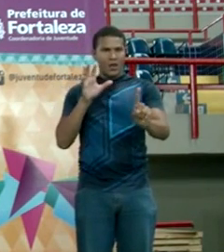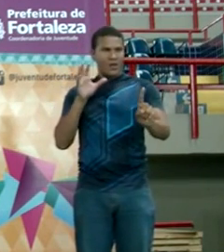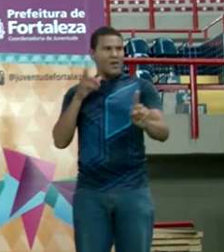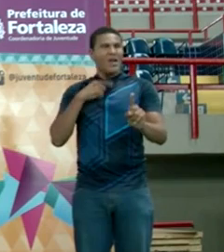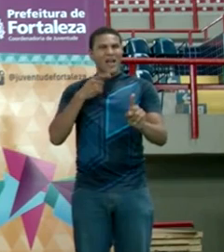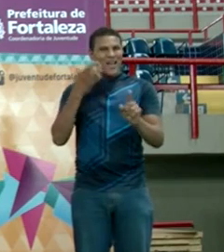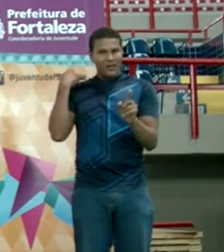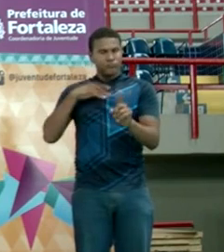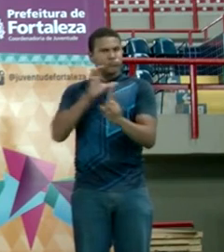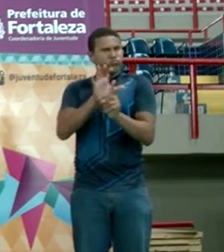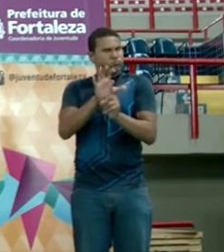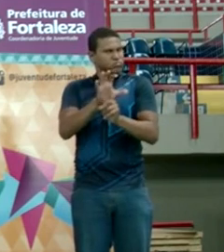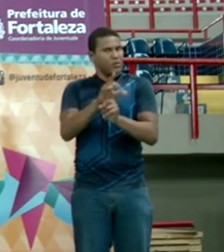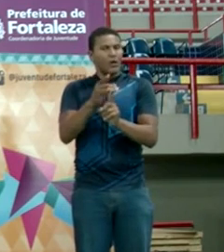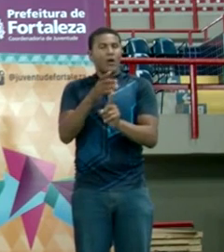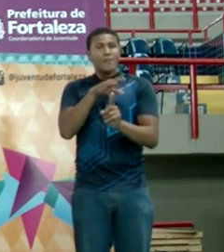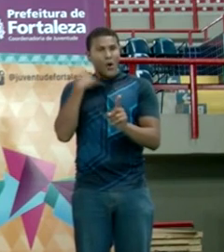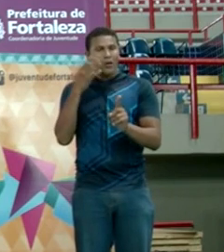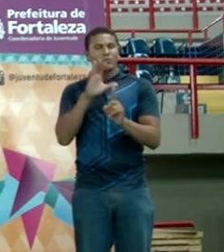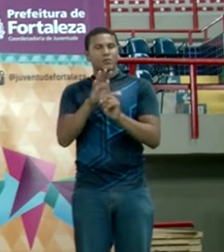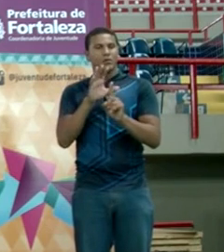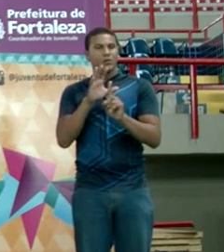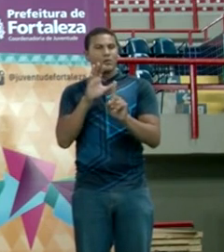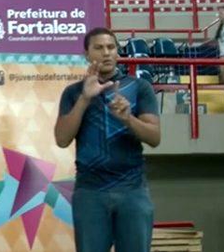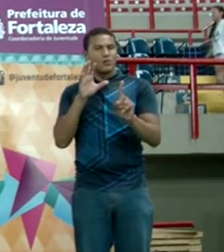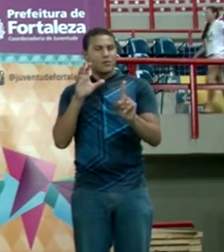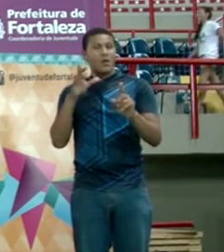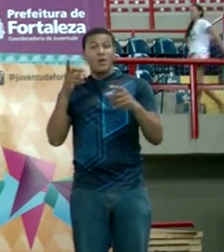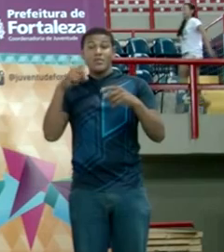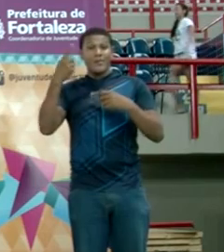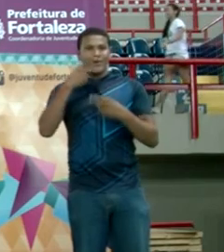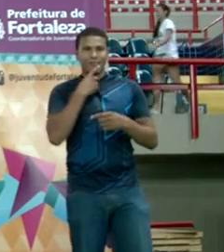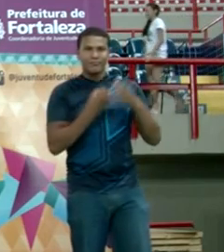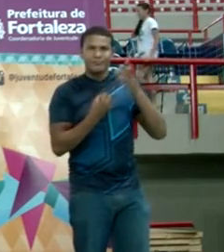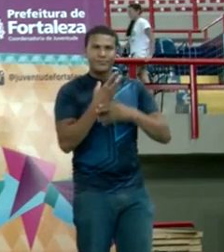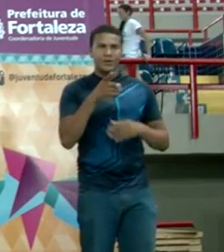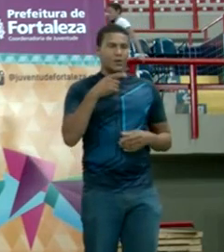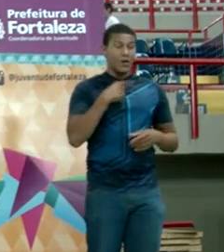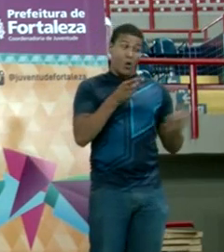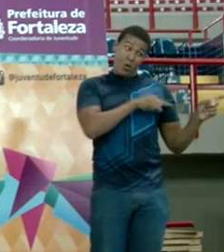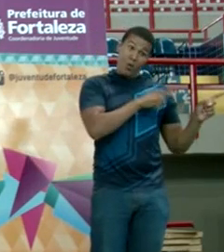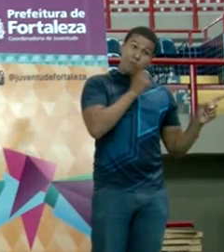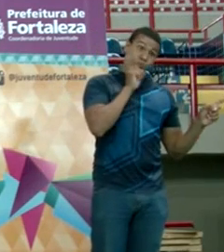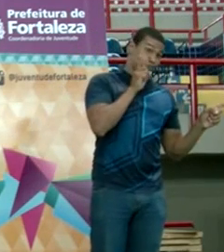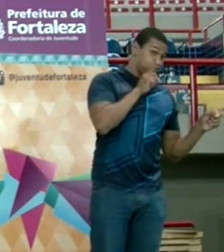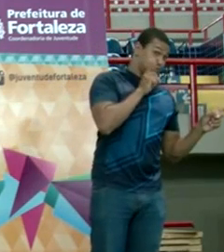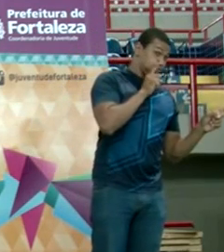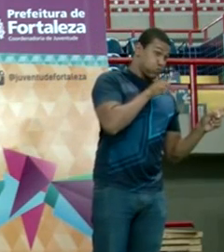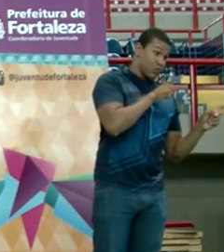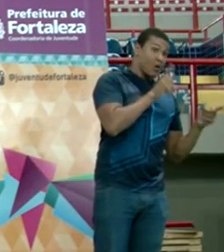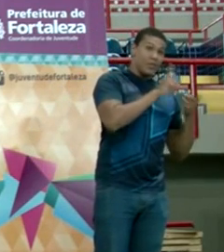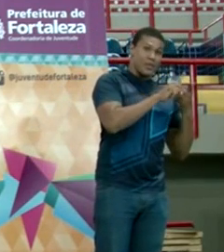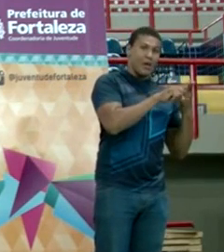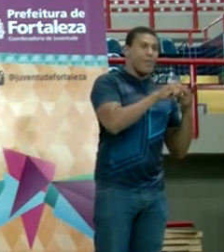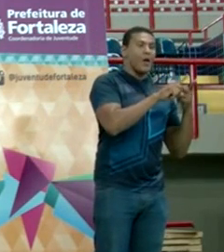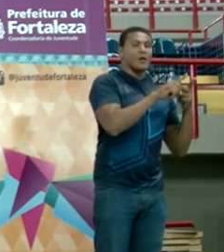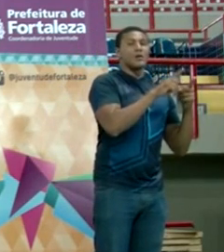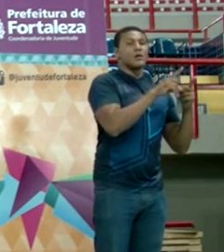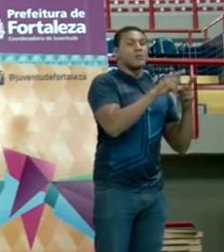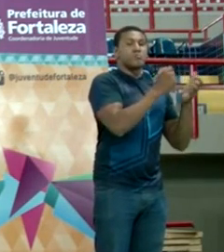desestalinização. Promoveram inclusive uma feira, viu? Ah, detalhe, o Truman também terminou o mandato